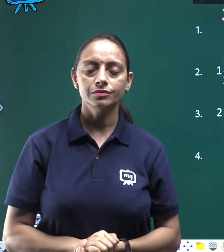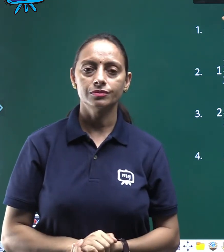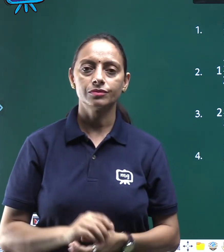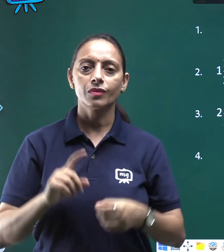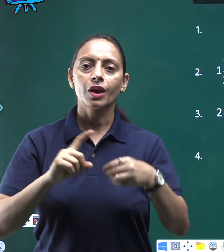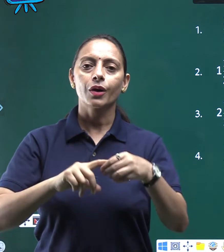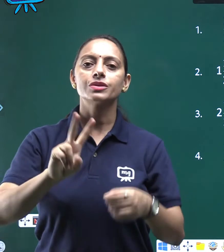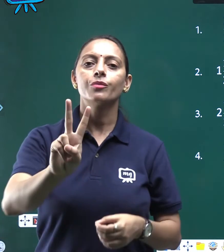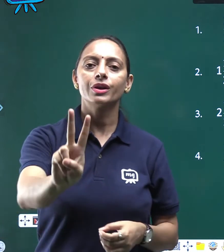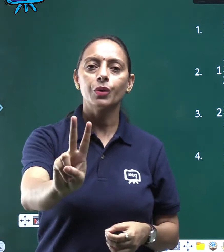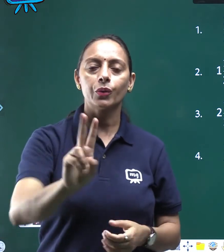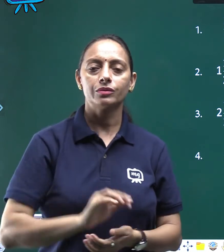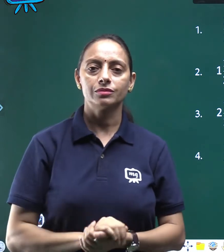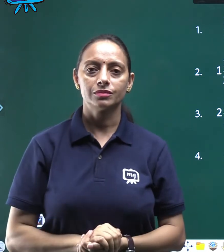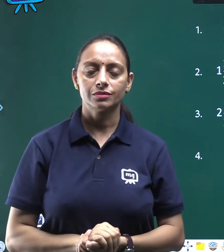प्रश्न 2,